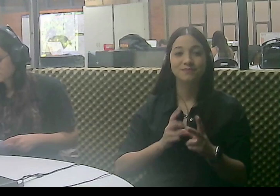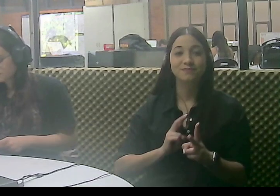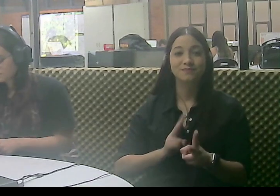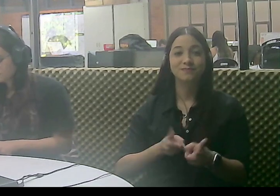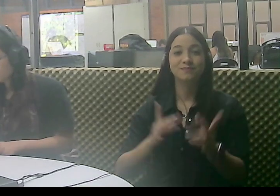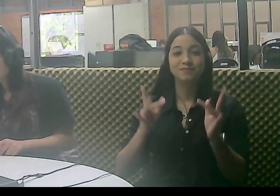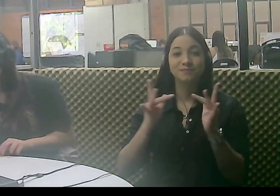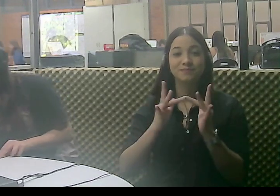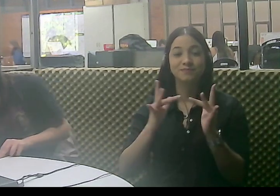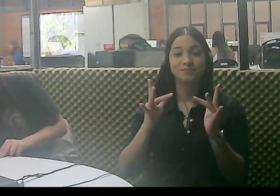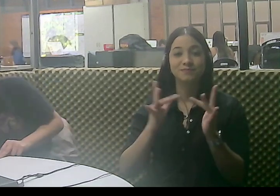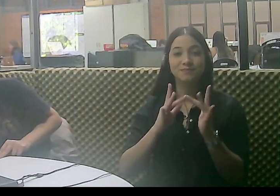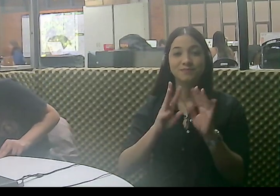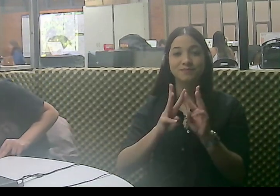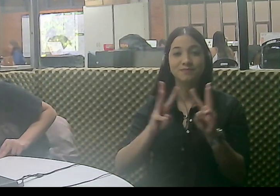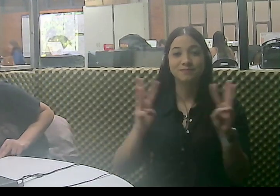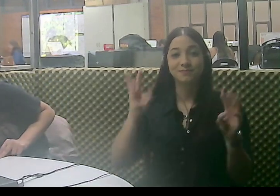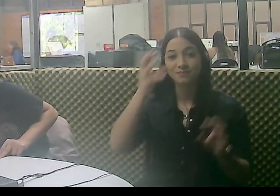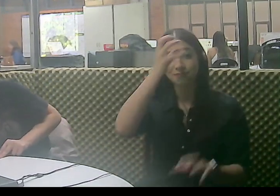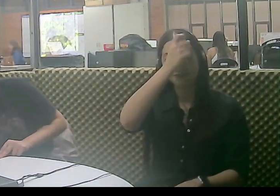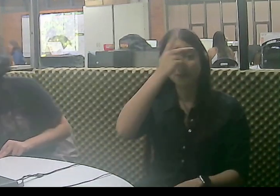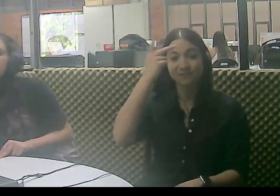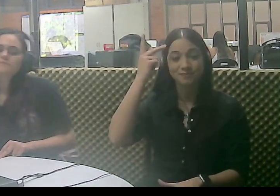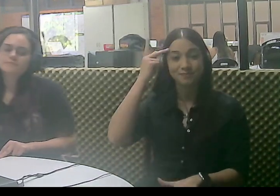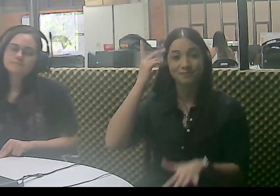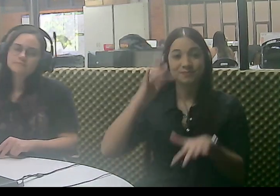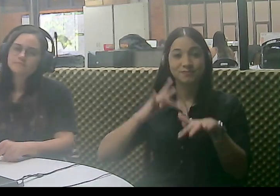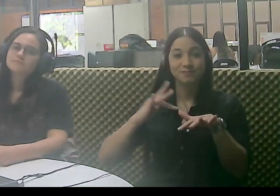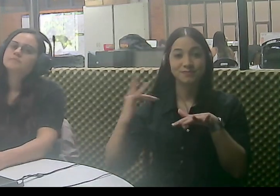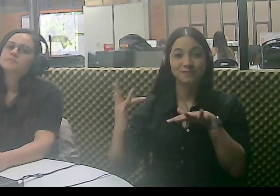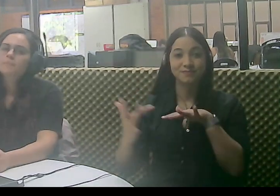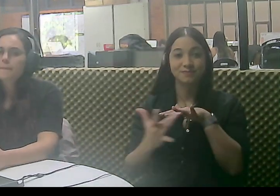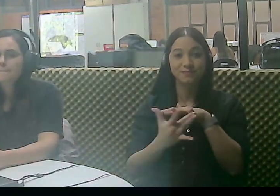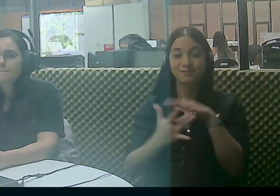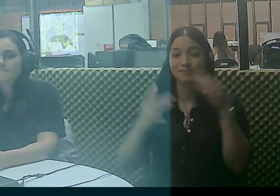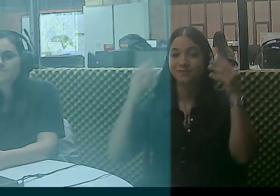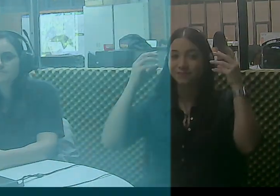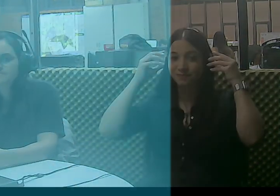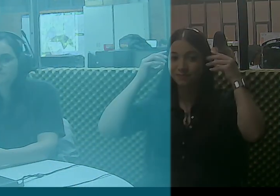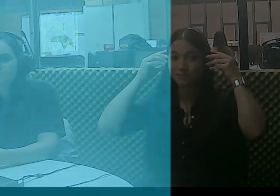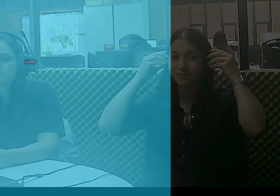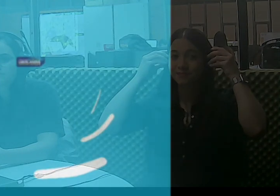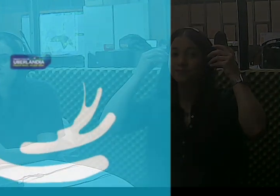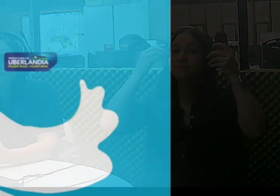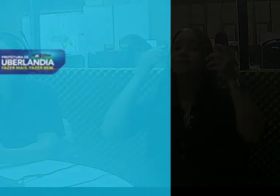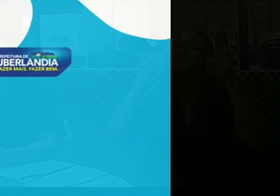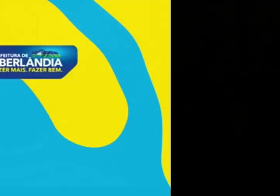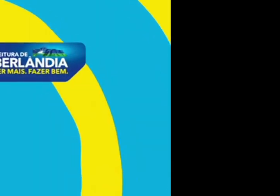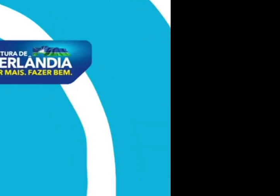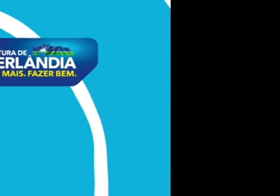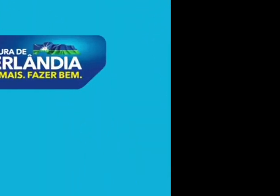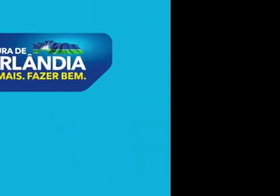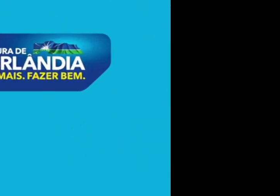Cidade. Continue conosco no portal da Prefeitura e nas redes sociais.